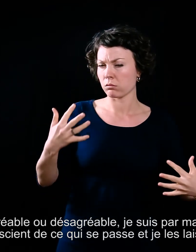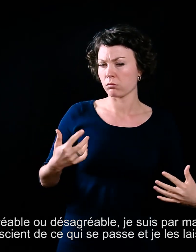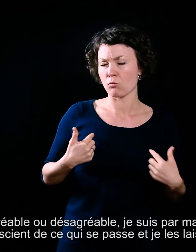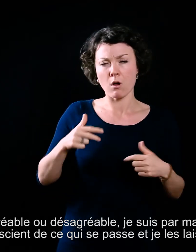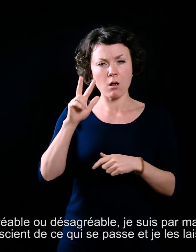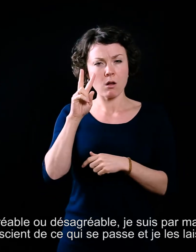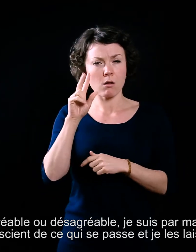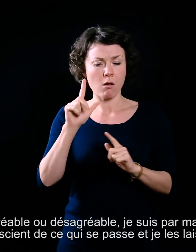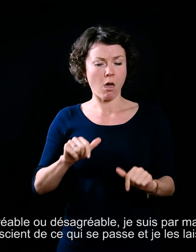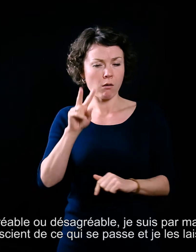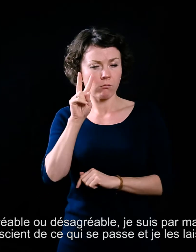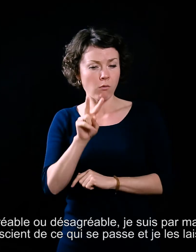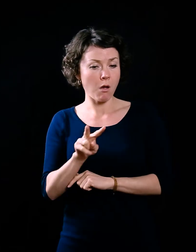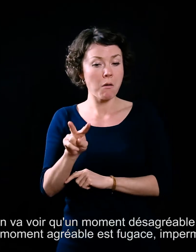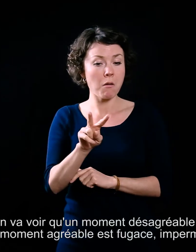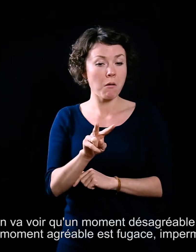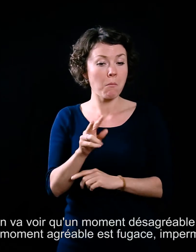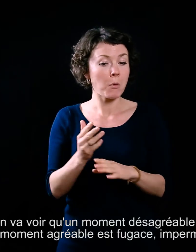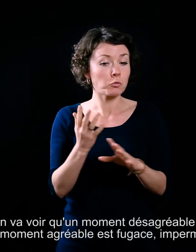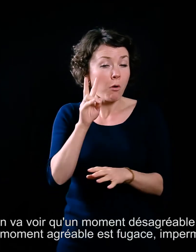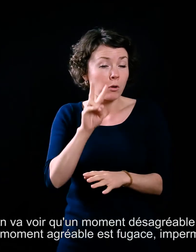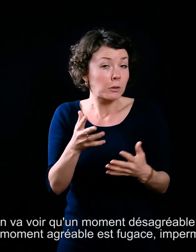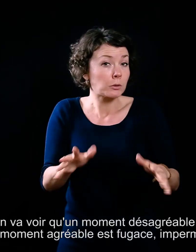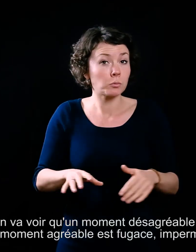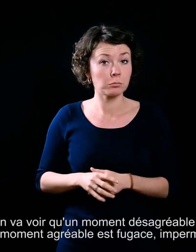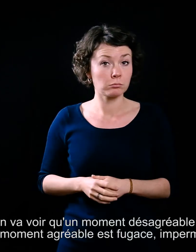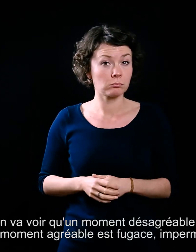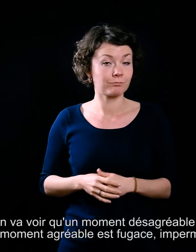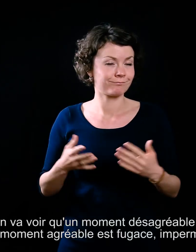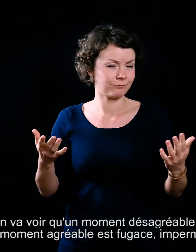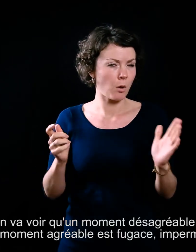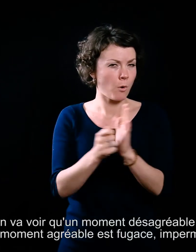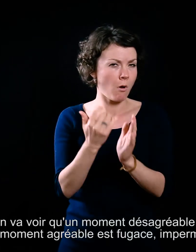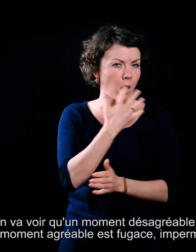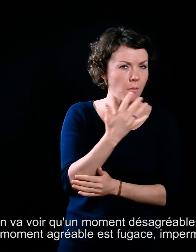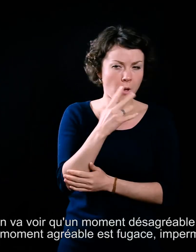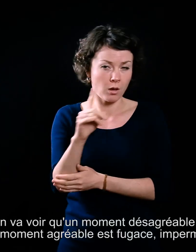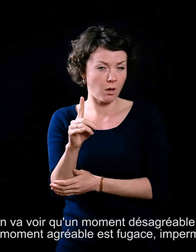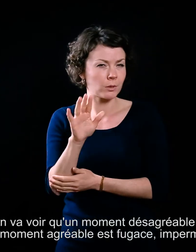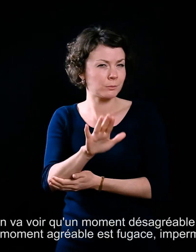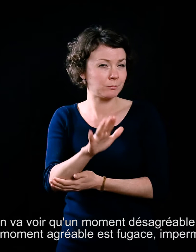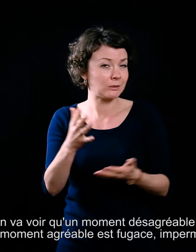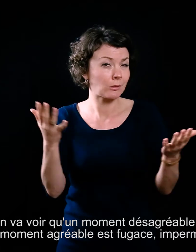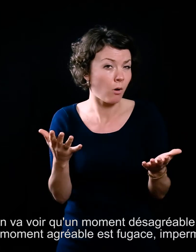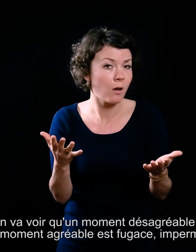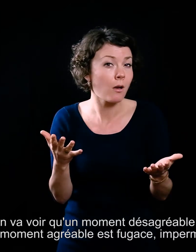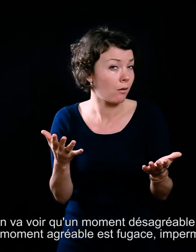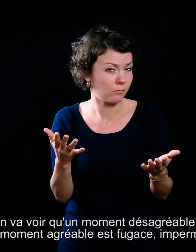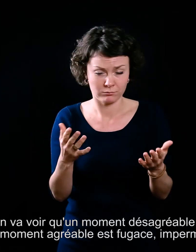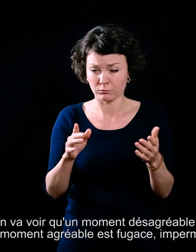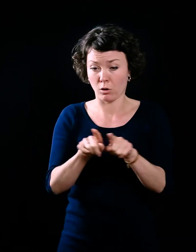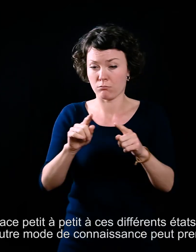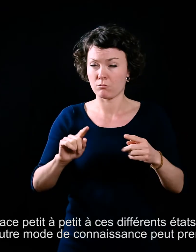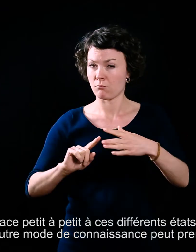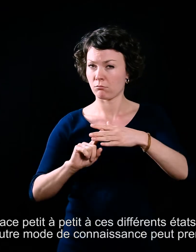se passe et je le laisse se déployer. Et on va voir qu'un moment désagréable comme un moment agréable est fugace,